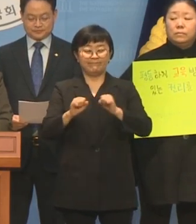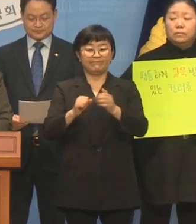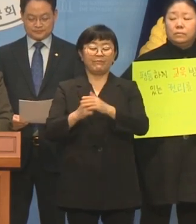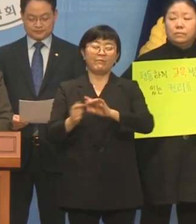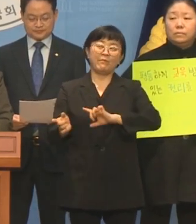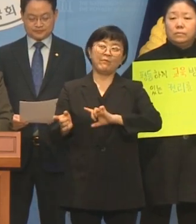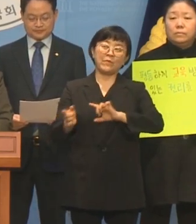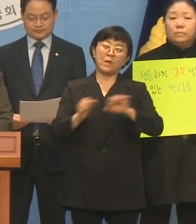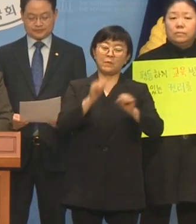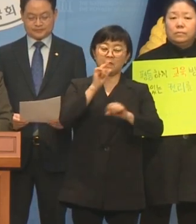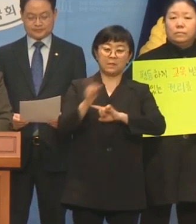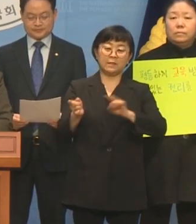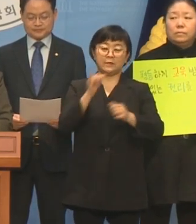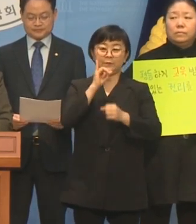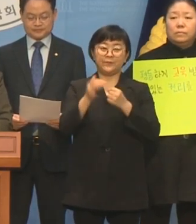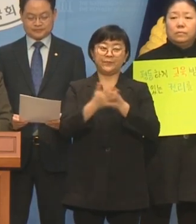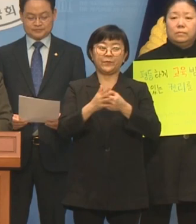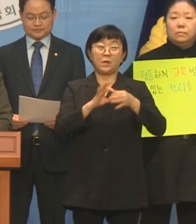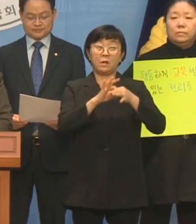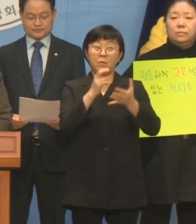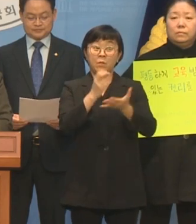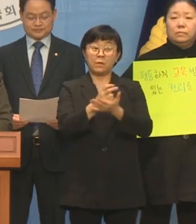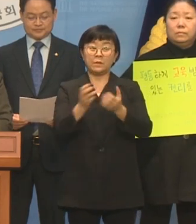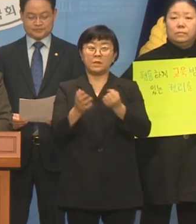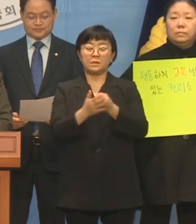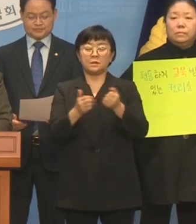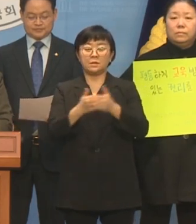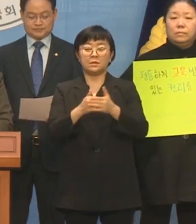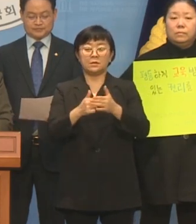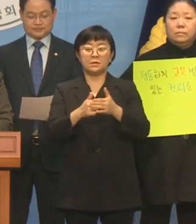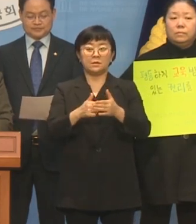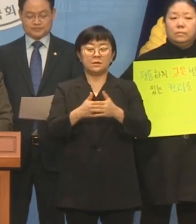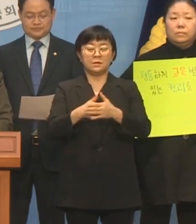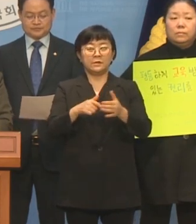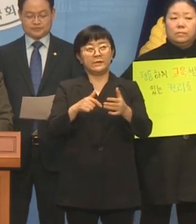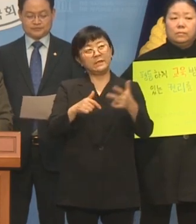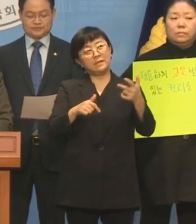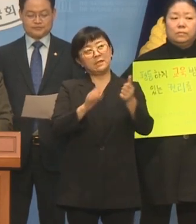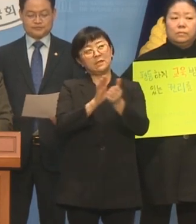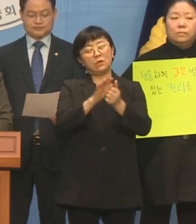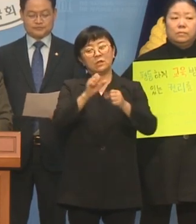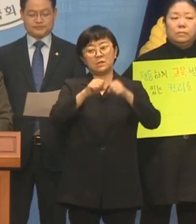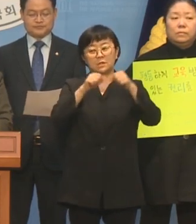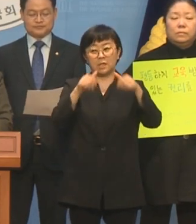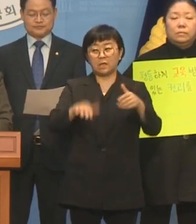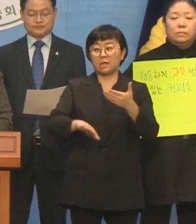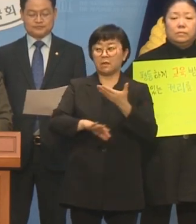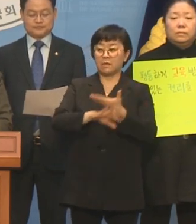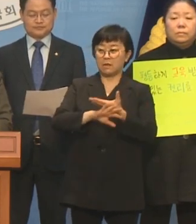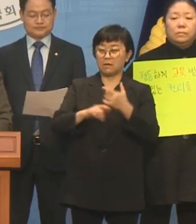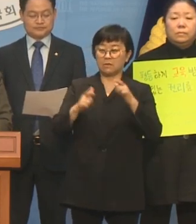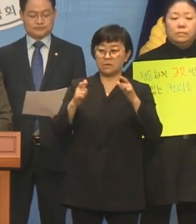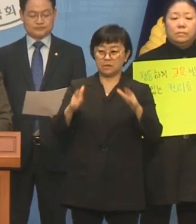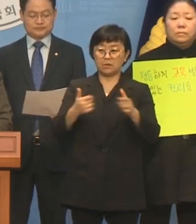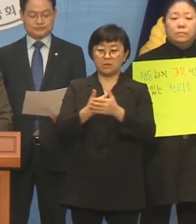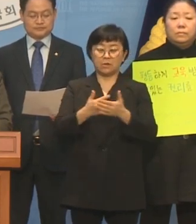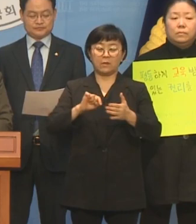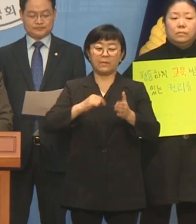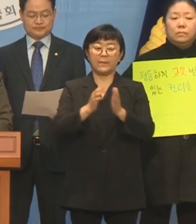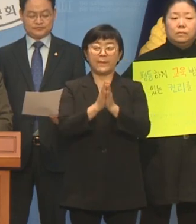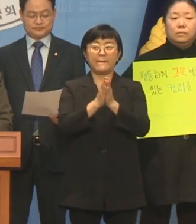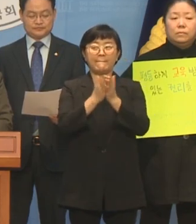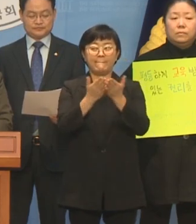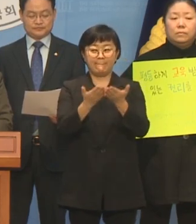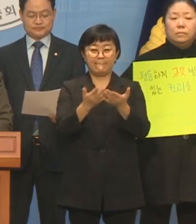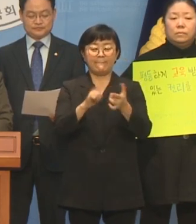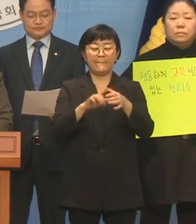있다. 하지만 조례별로 경계선 지능인에 대한 정의나 지원 체계가 다르고 지역의 당사자성을 담아내지